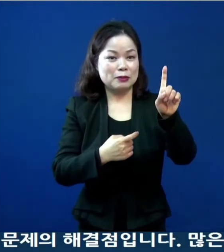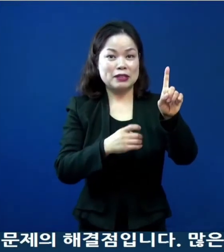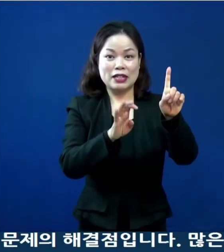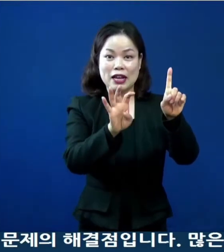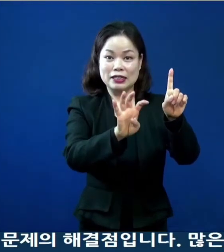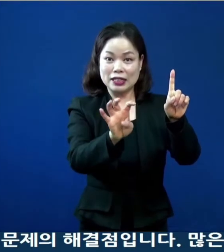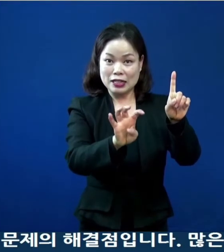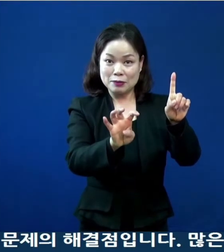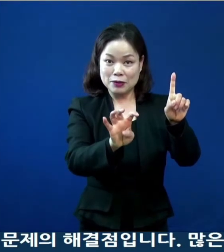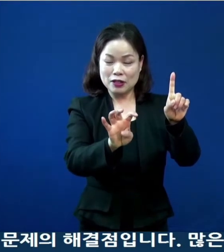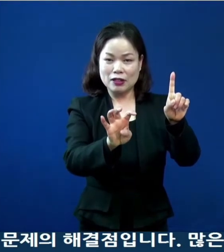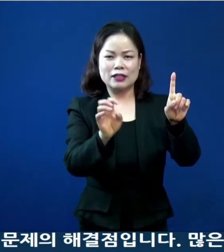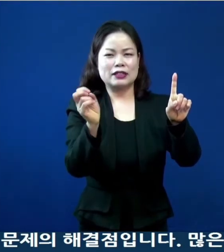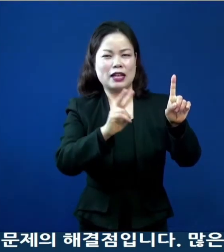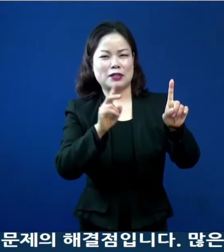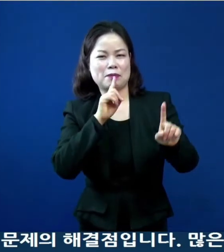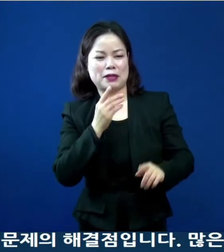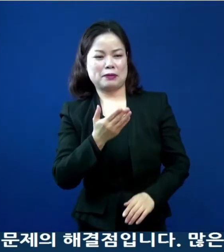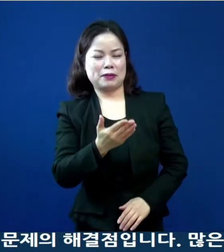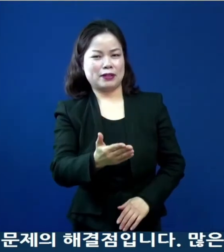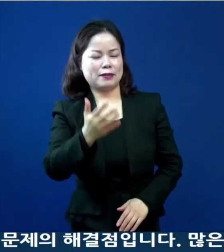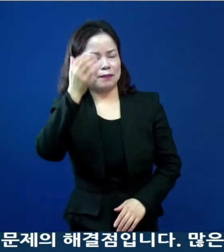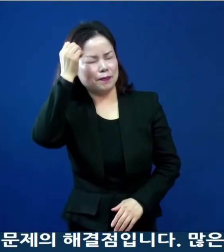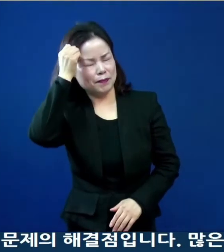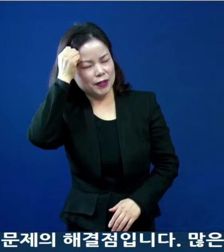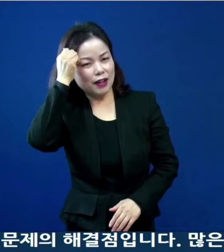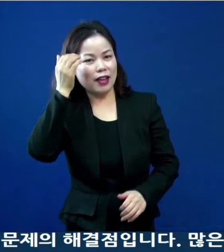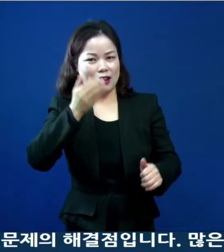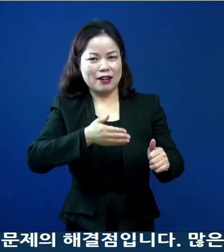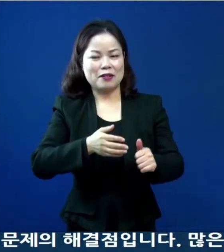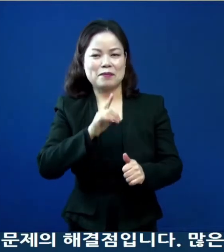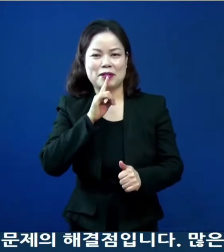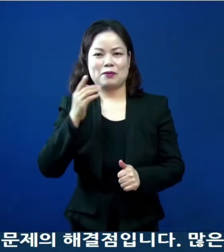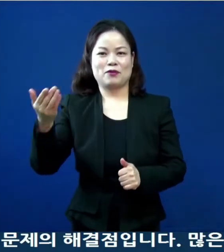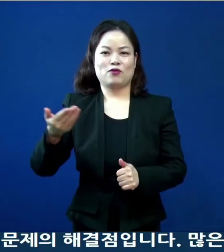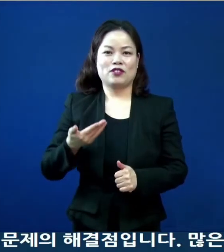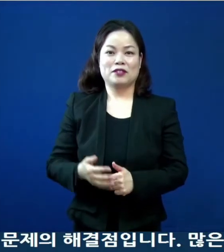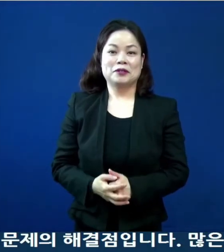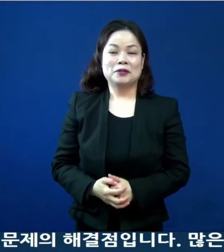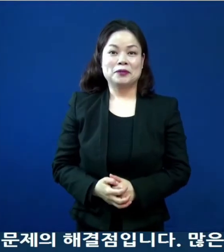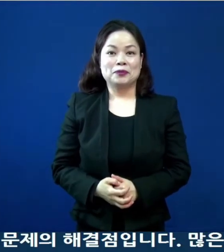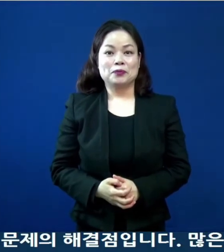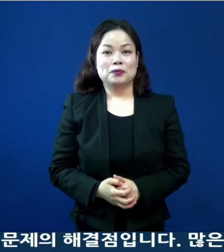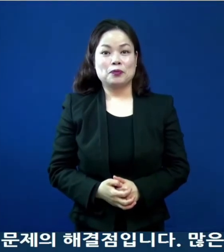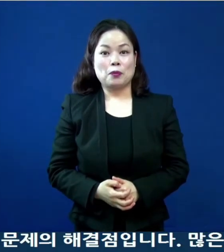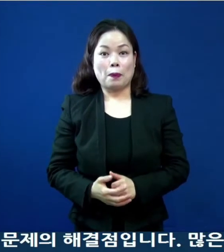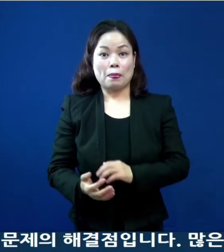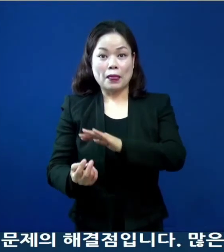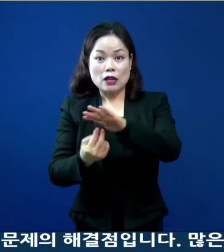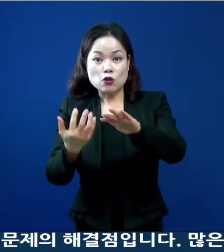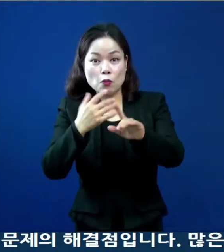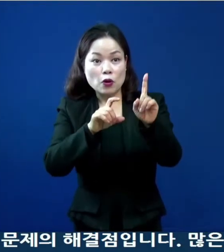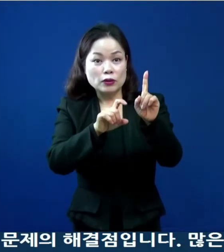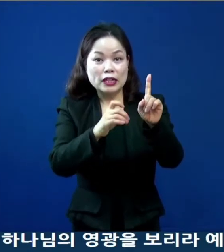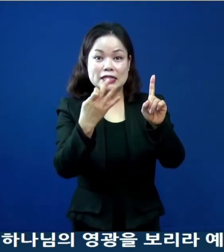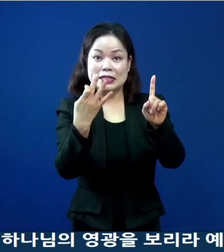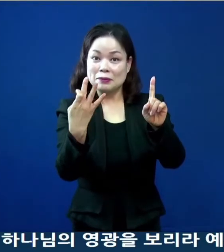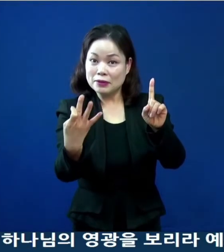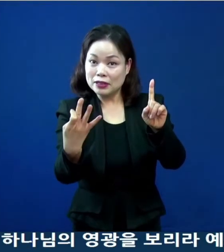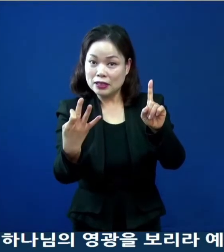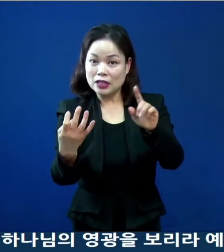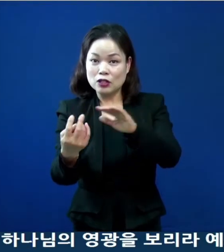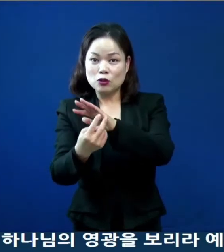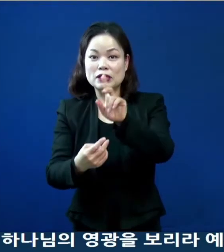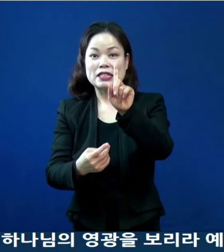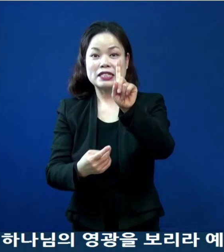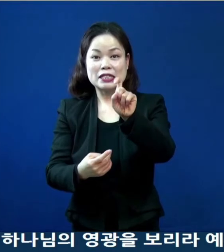40절에서 이것을 다시 한번 얘기하면서 기억시켜 주신다, 그 말씀을 하고 있는 겁니다. 요한복음 1장 14절,